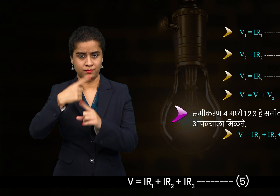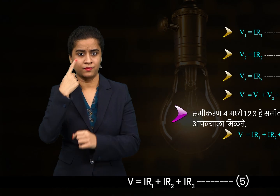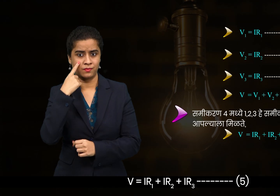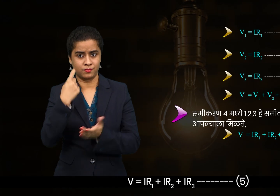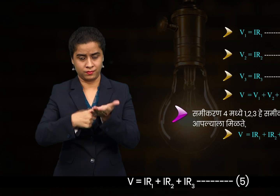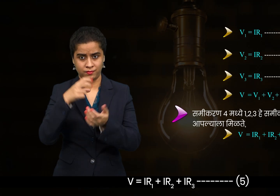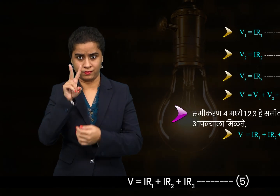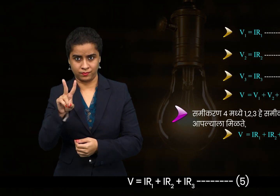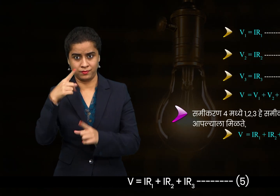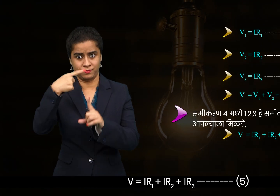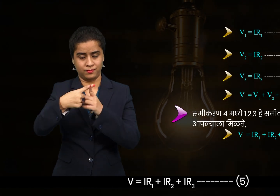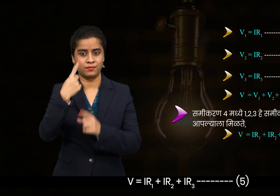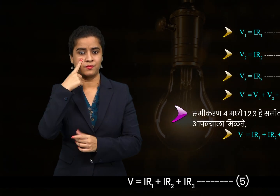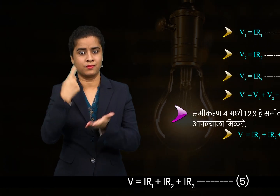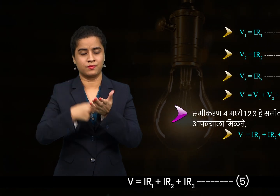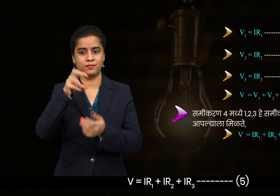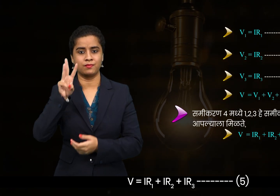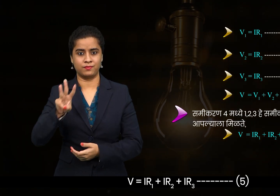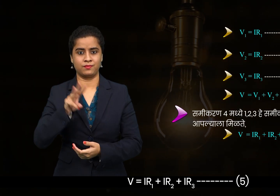IR3.